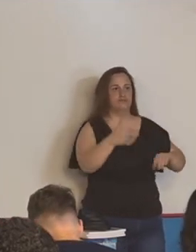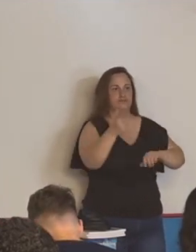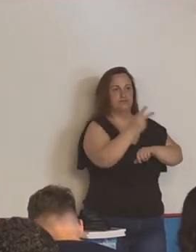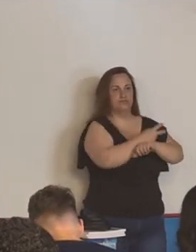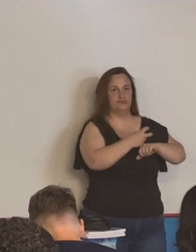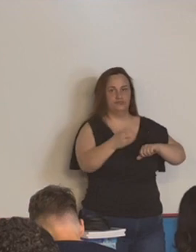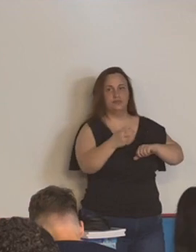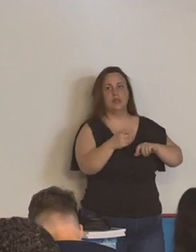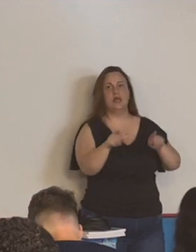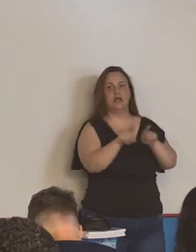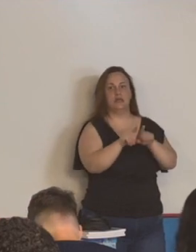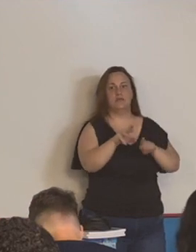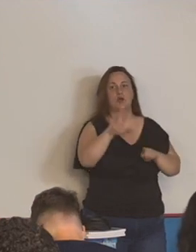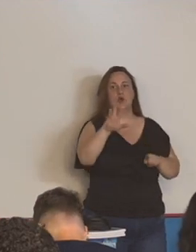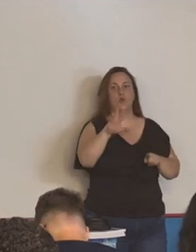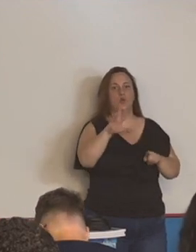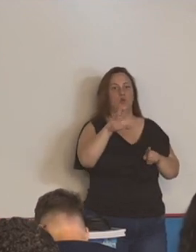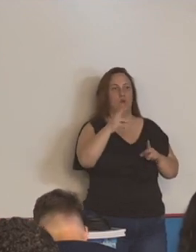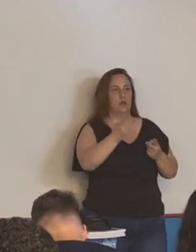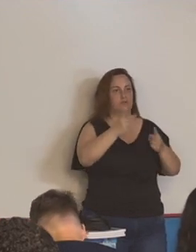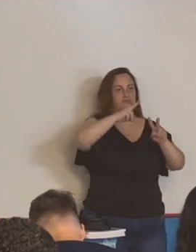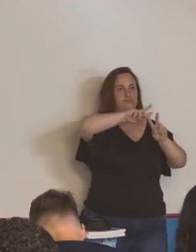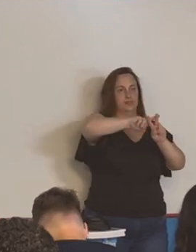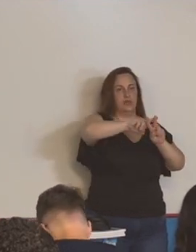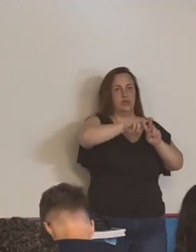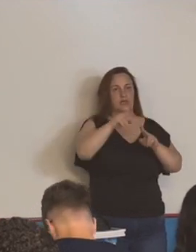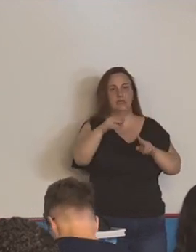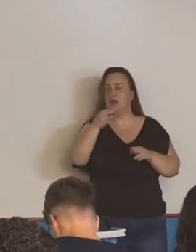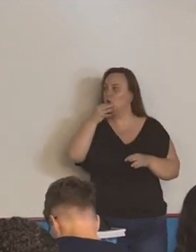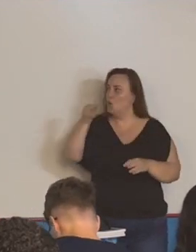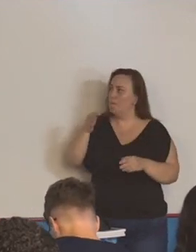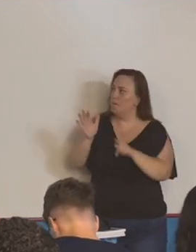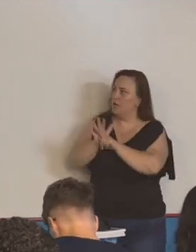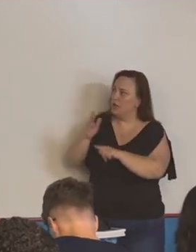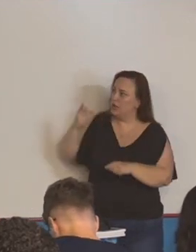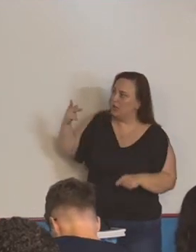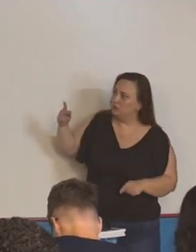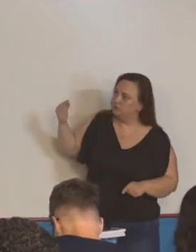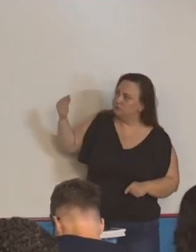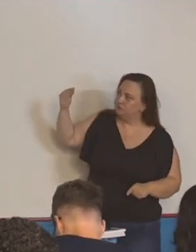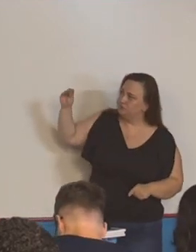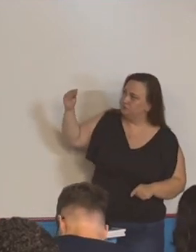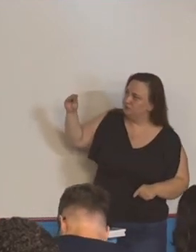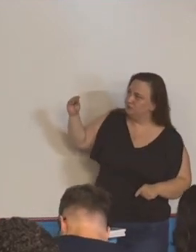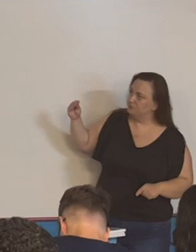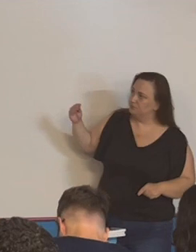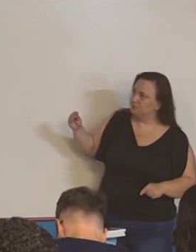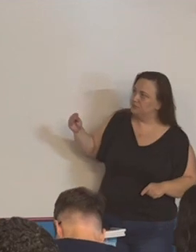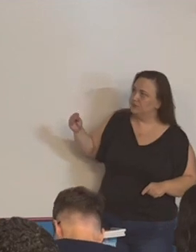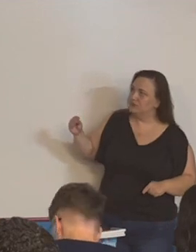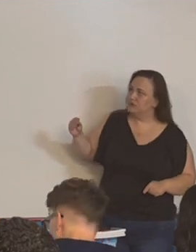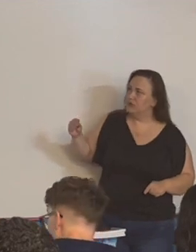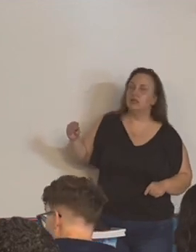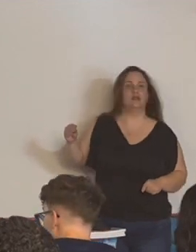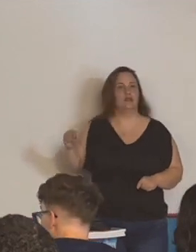o Lula foi preso também, então aqui eu emiti minha opinião sobre esse episódio na tela. Então, mais